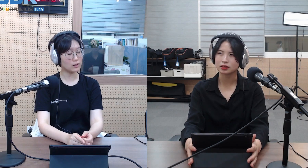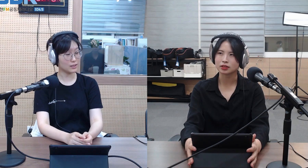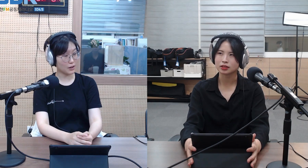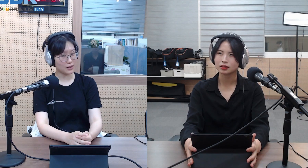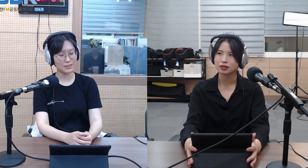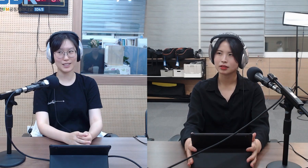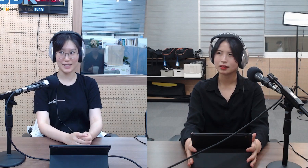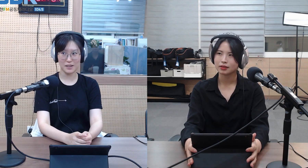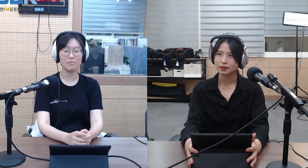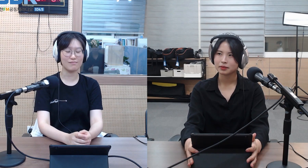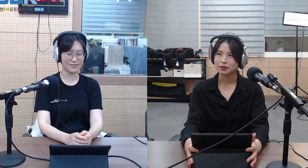같아요.